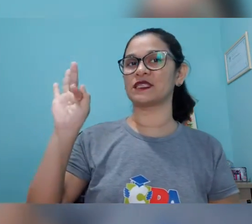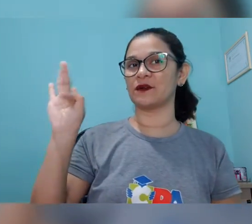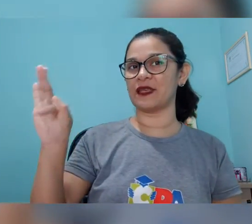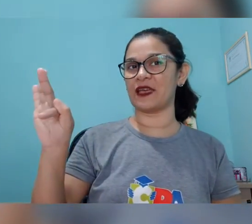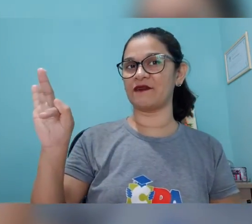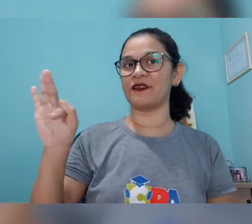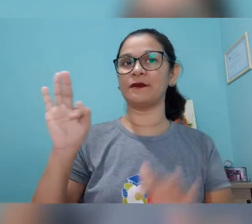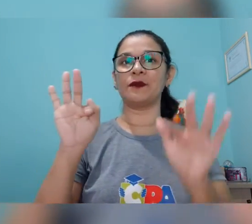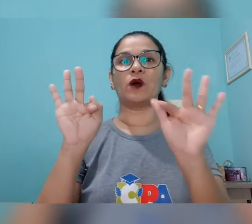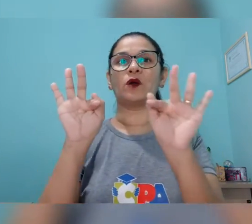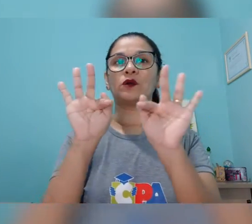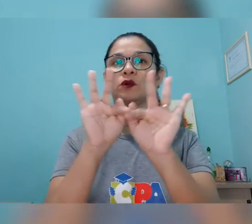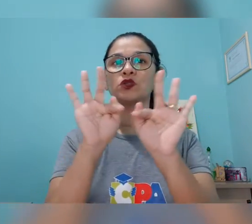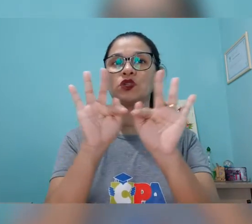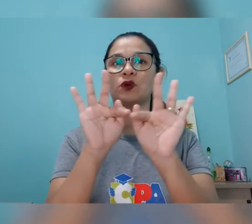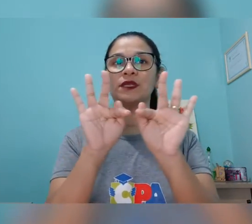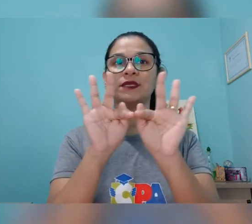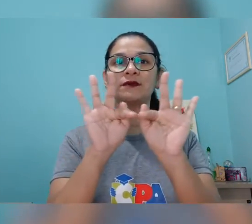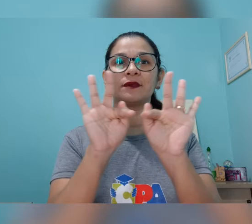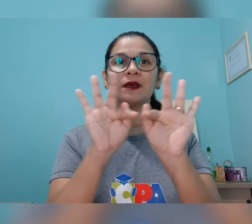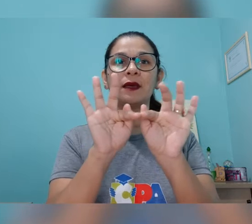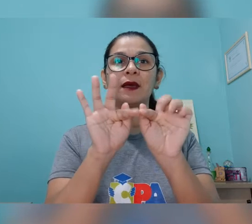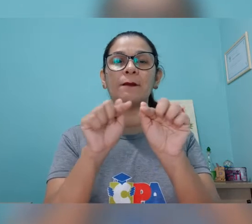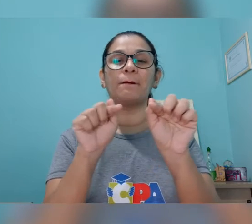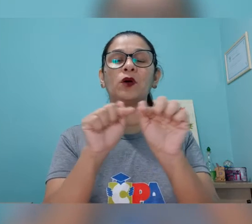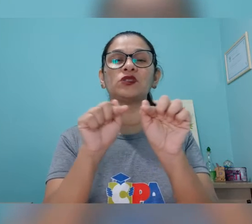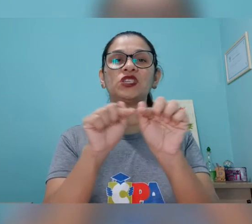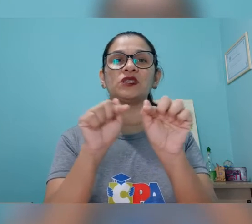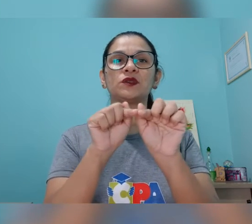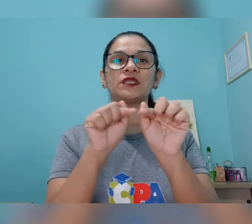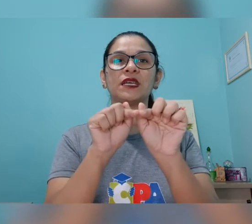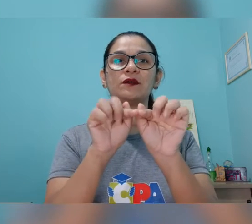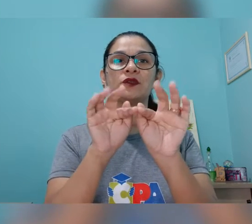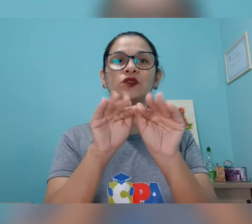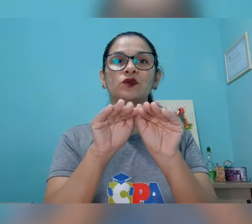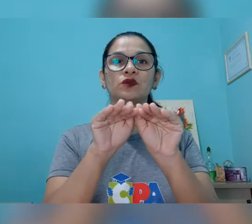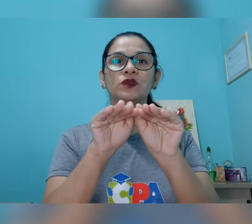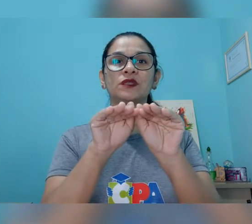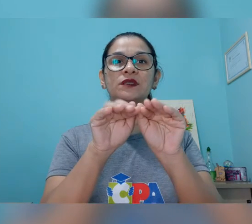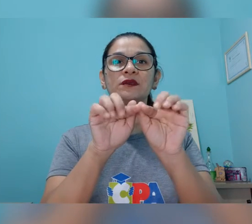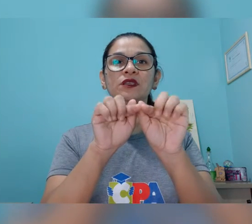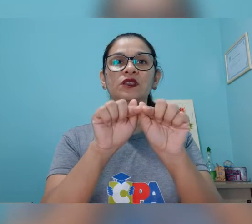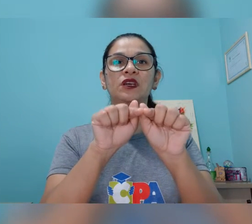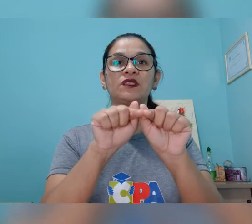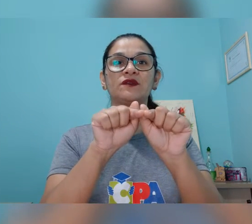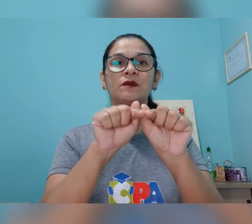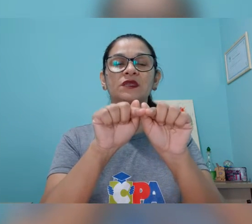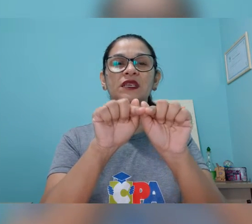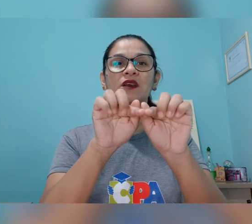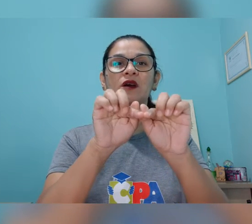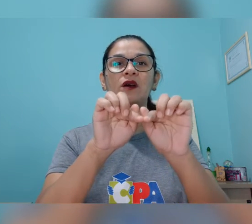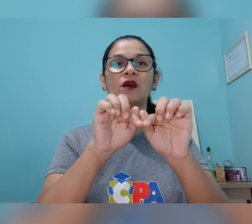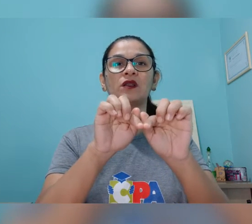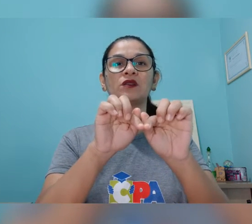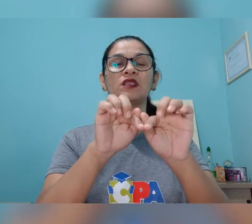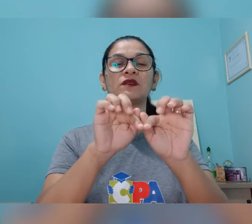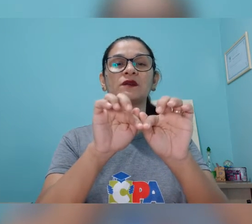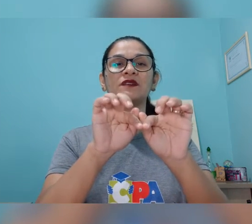configuração em F, ó, os dois, pontinha dos dedos juntos, e nós vamos aqui, ó, nós vamos fazer